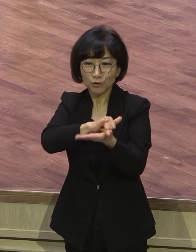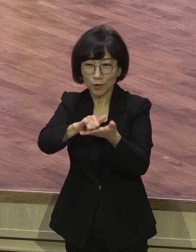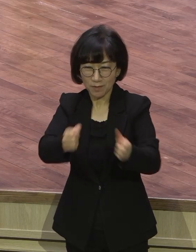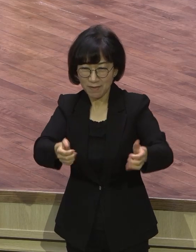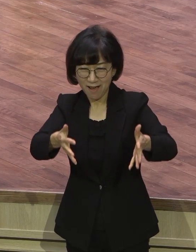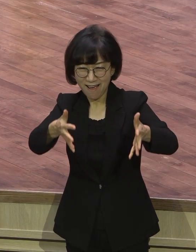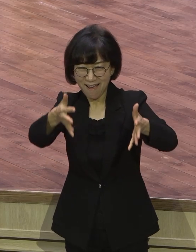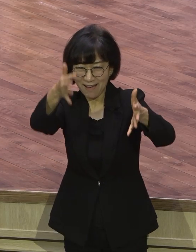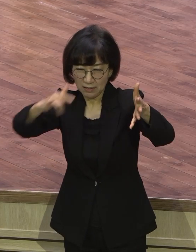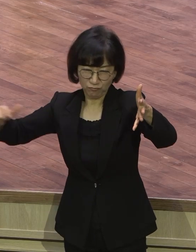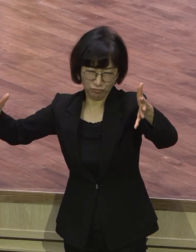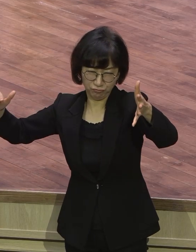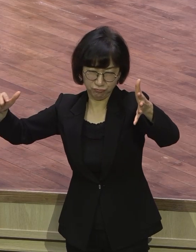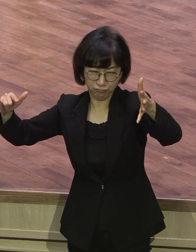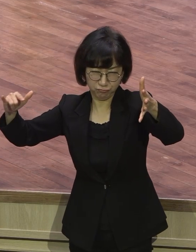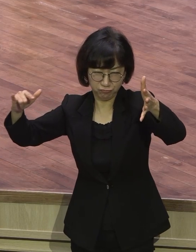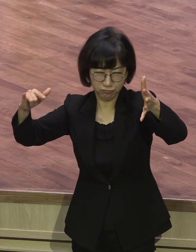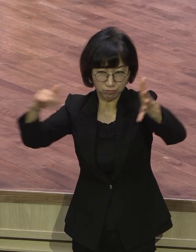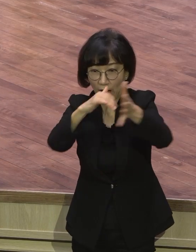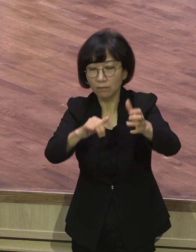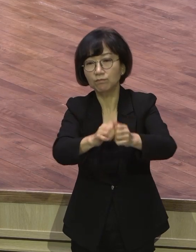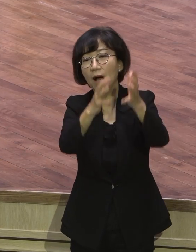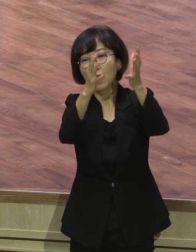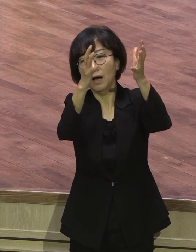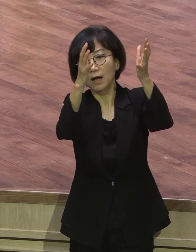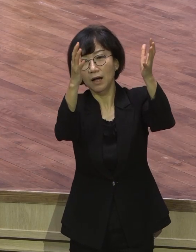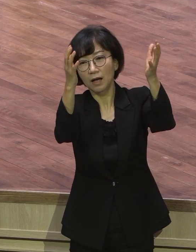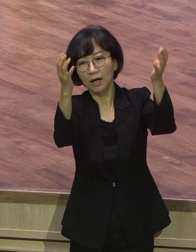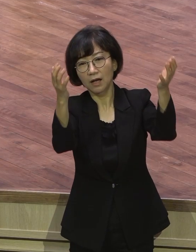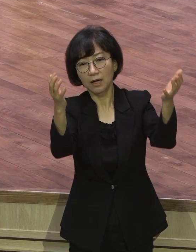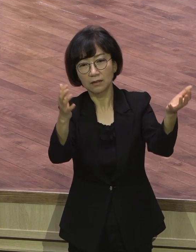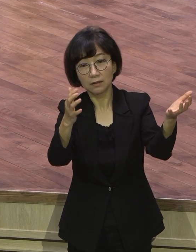갚았다. 복수했다. 그래서 어떻게 되죠? 지 죽는 거예요.